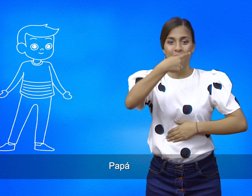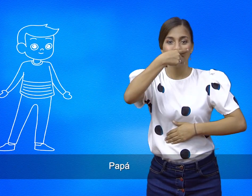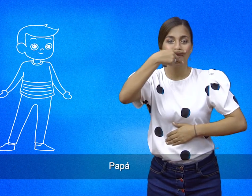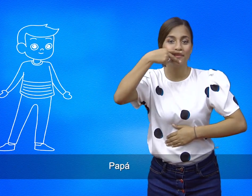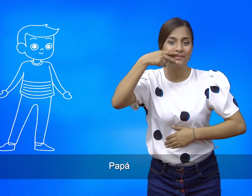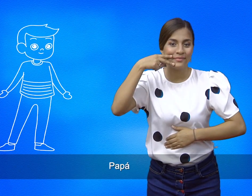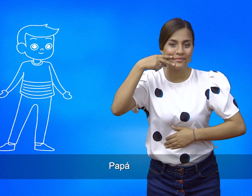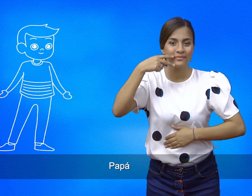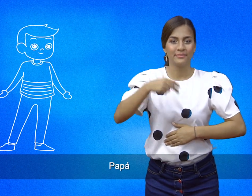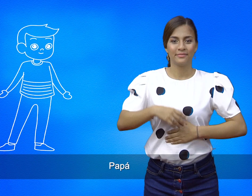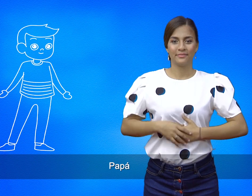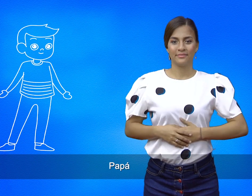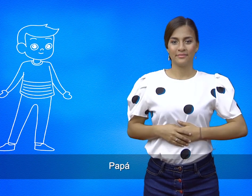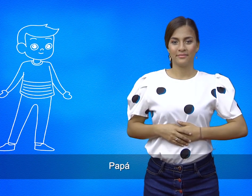Papá.